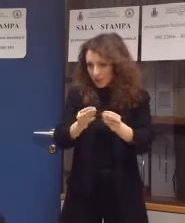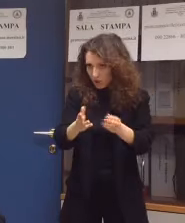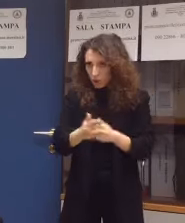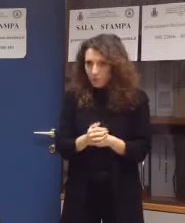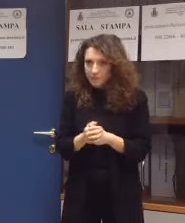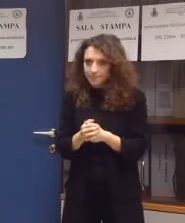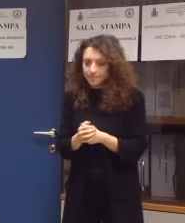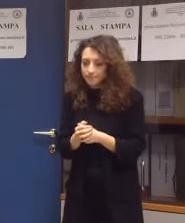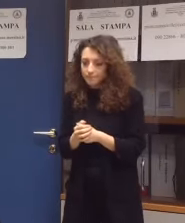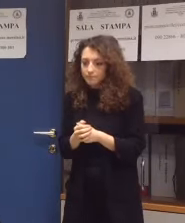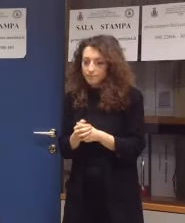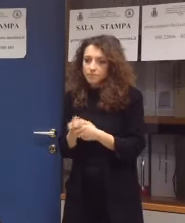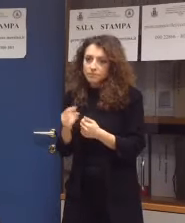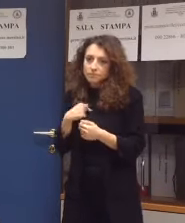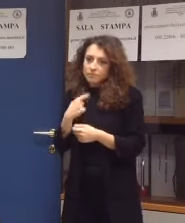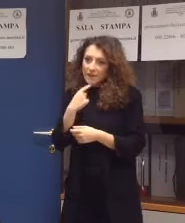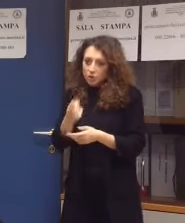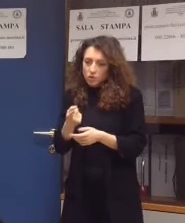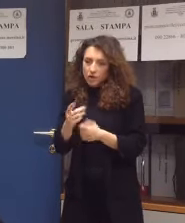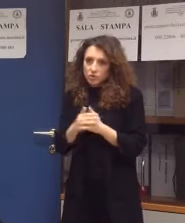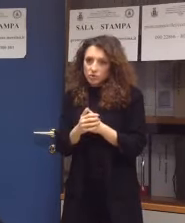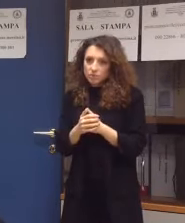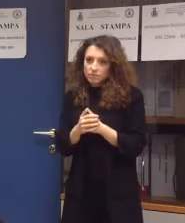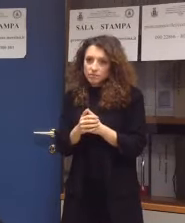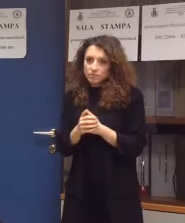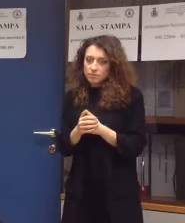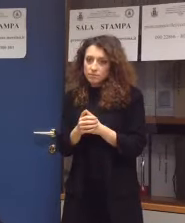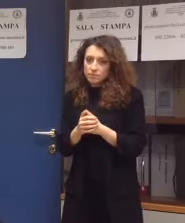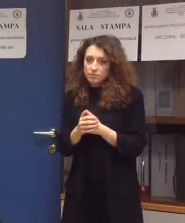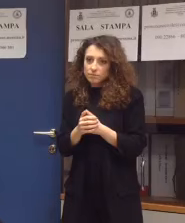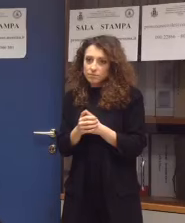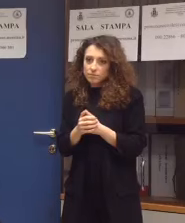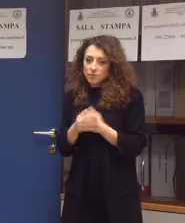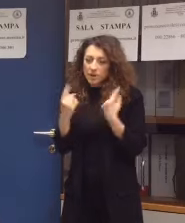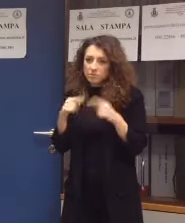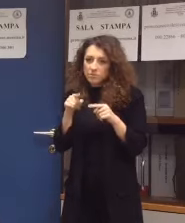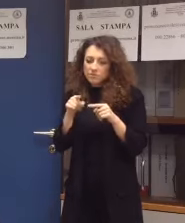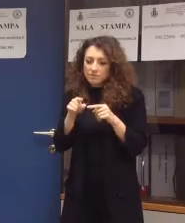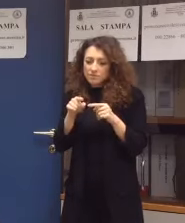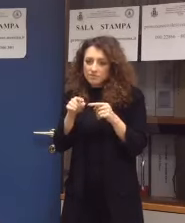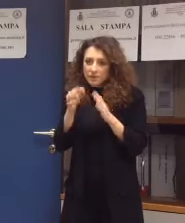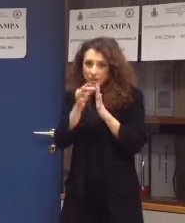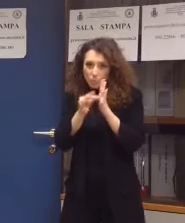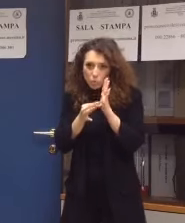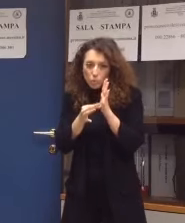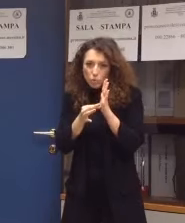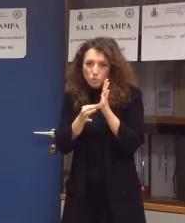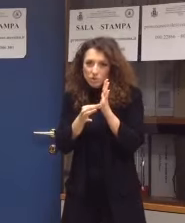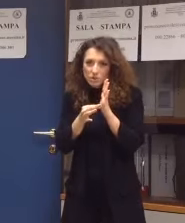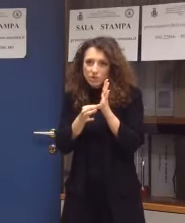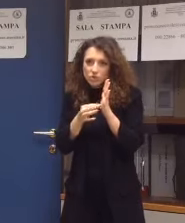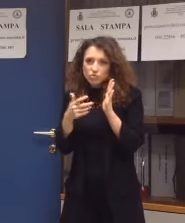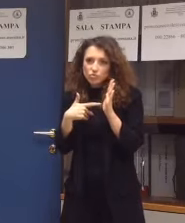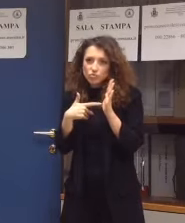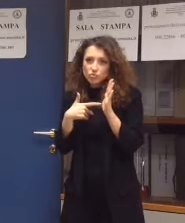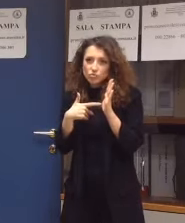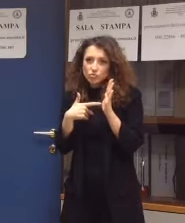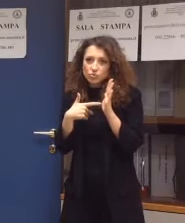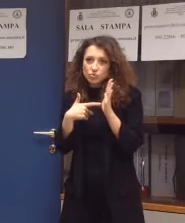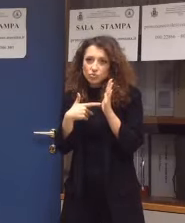io avevo anche detto che nelle misure successive, visto anche questa interpretazione, erano stati previsti altre misure a favore